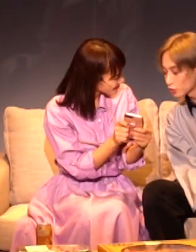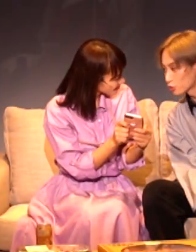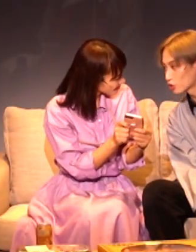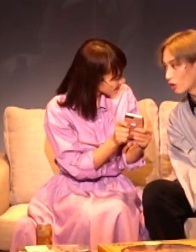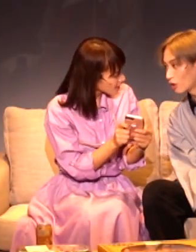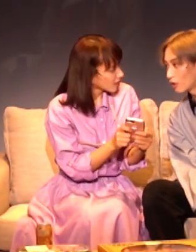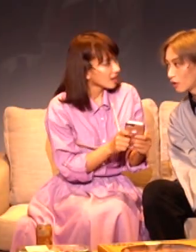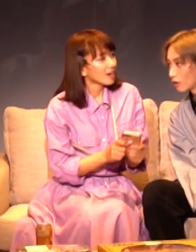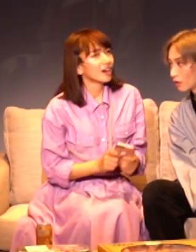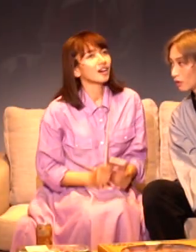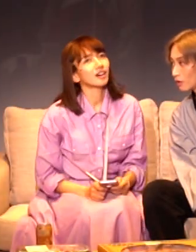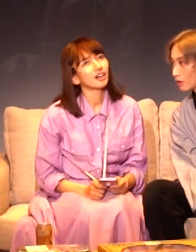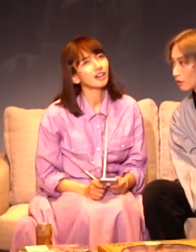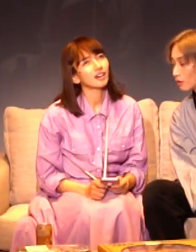習した？